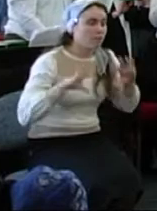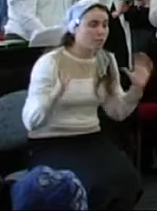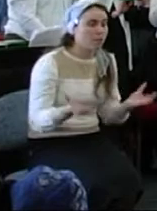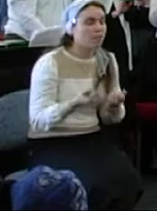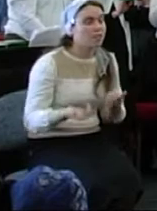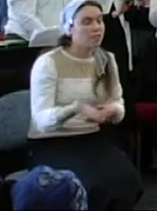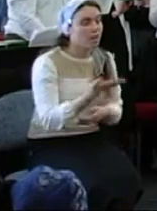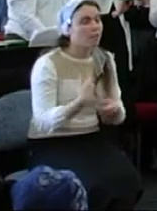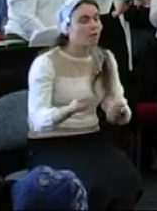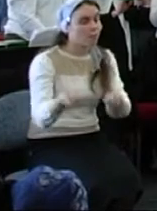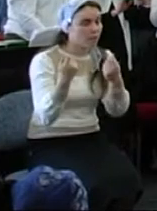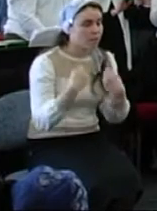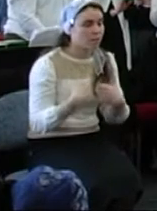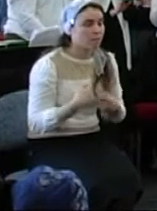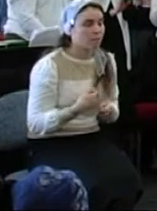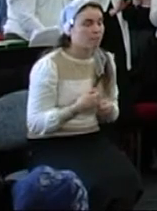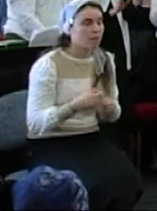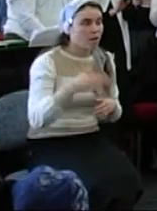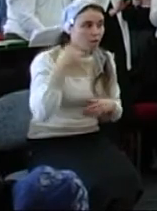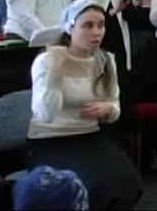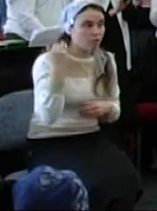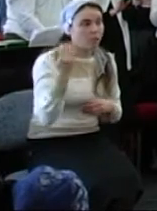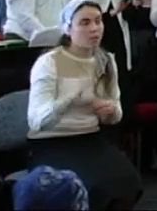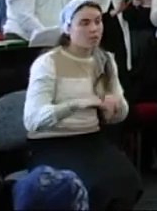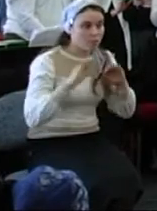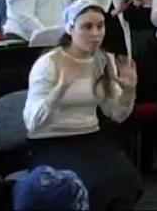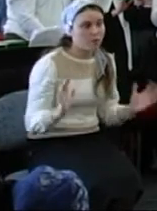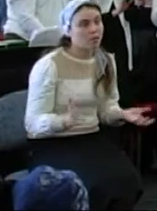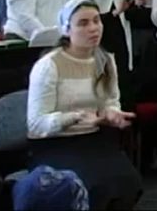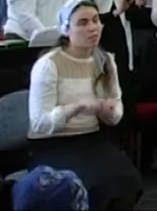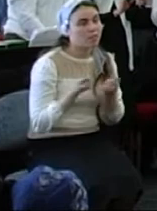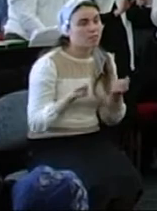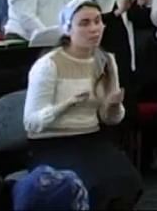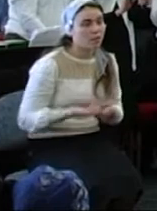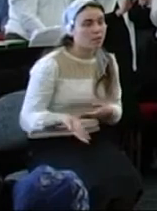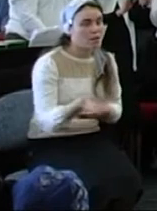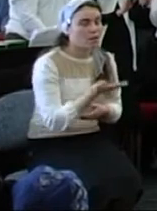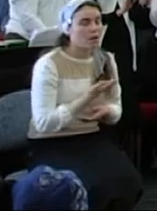приніс. Він спасіння нам приніс.